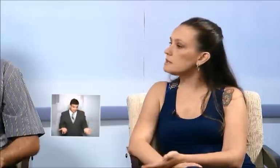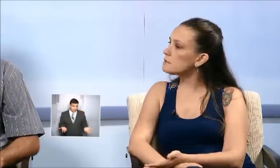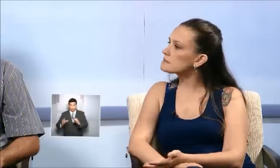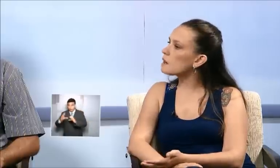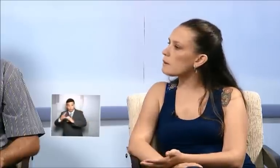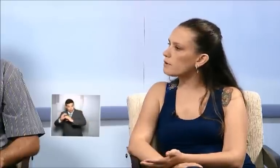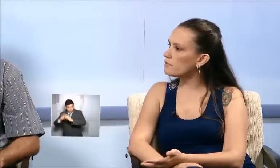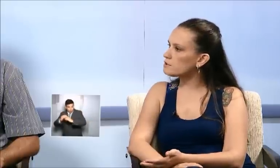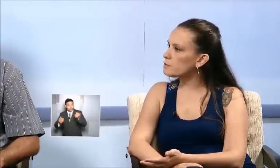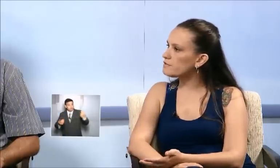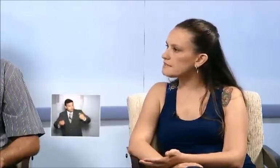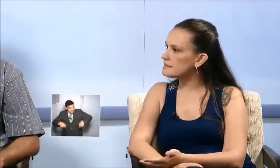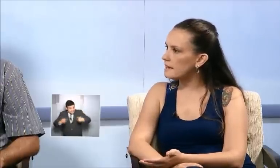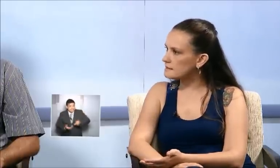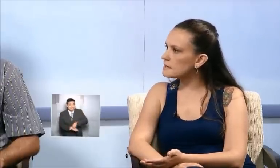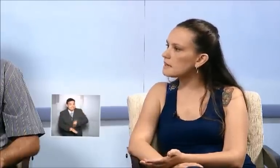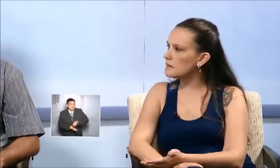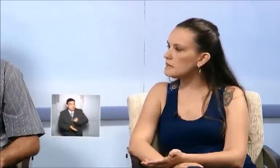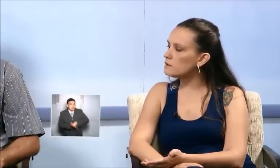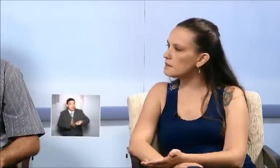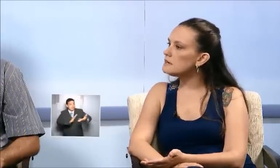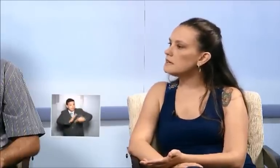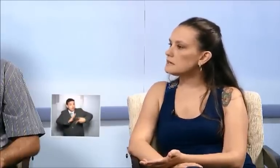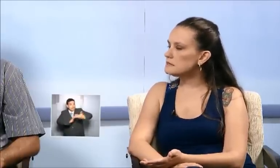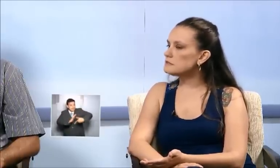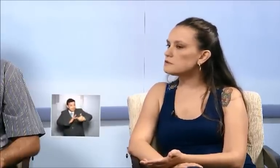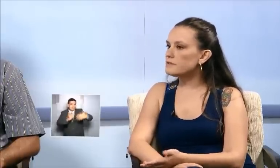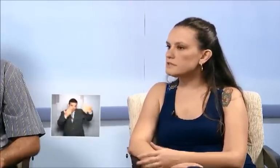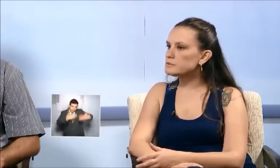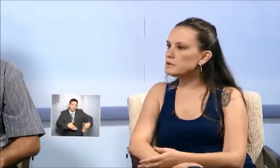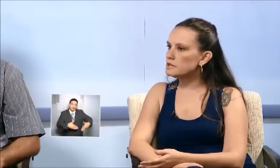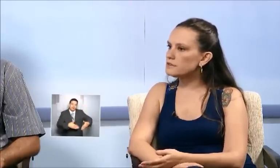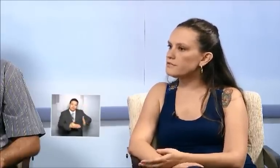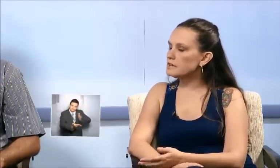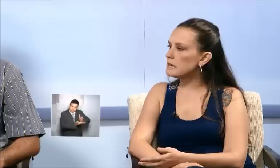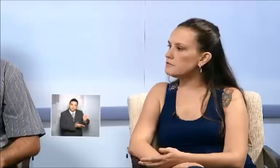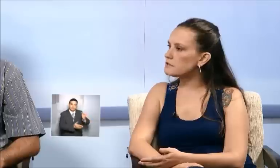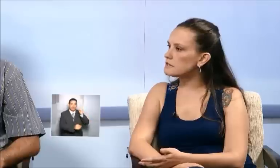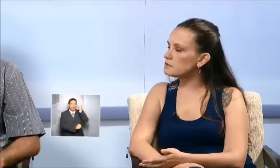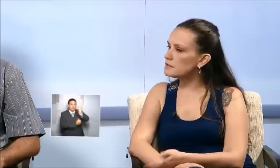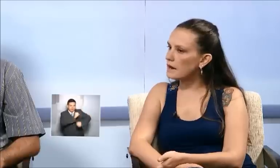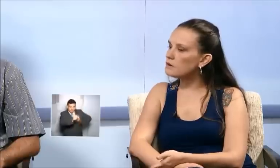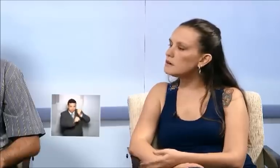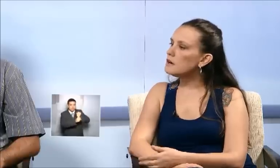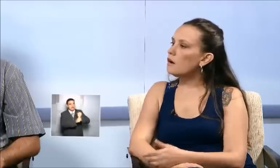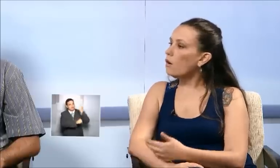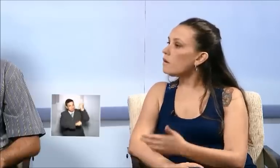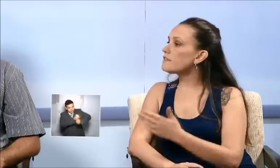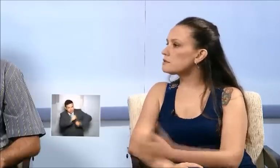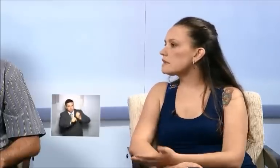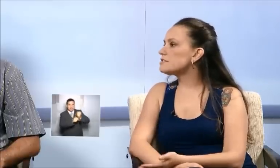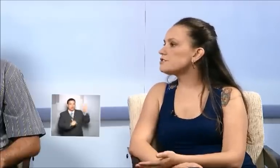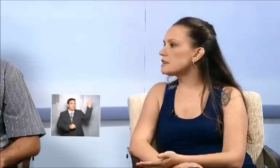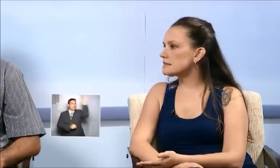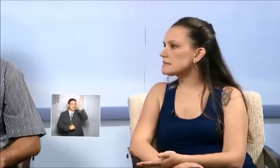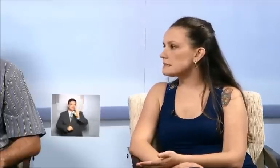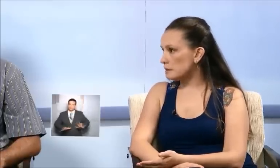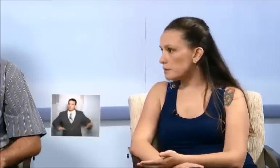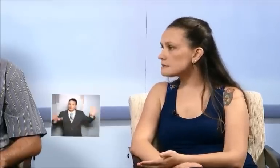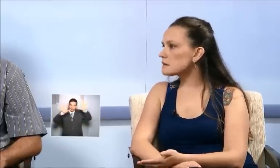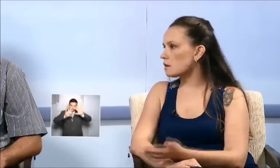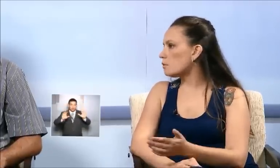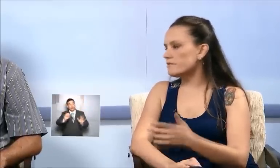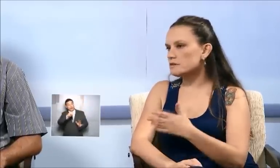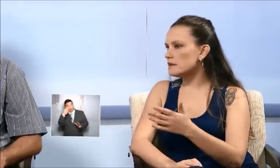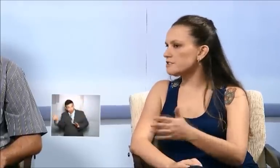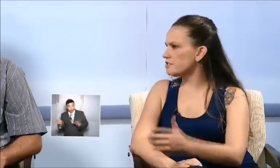o ProLibras, que é uma prova de proficiência na língua, que existe uma vez por ano feita a nível nacional, ou a Faculdade de Letras